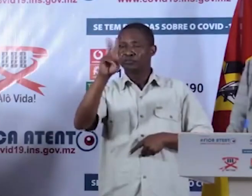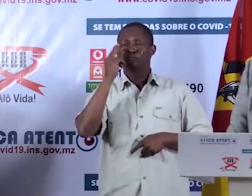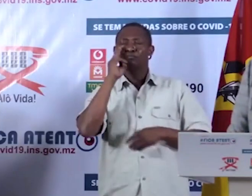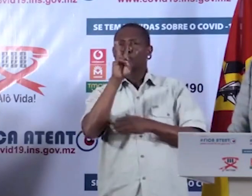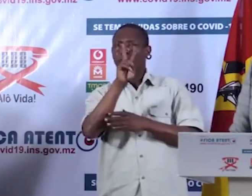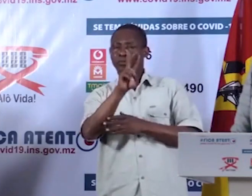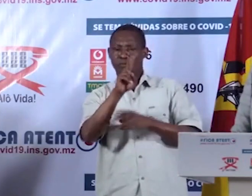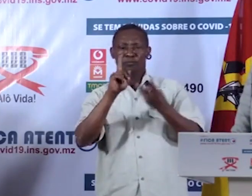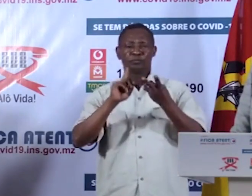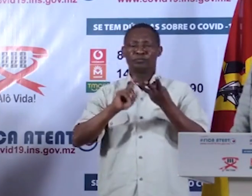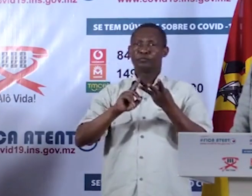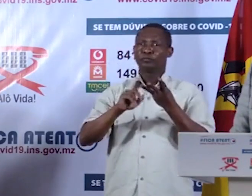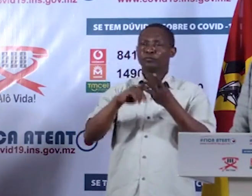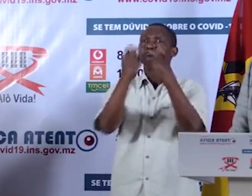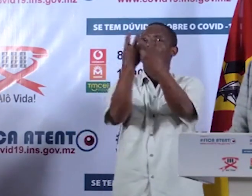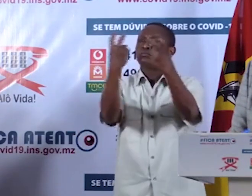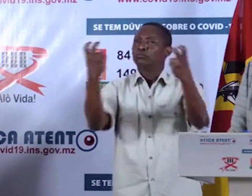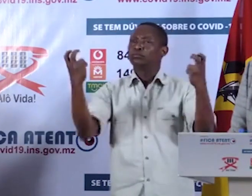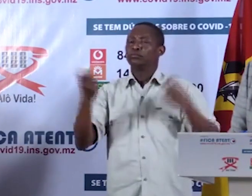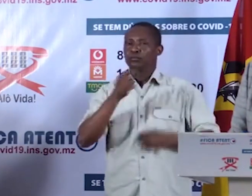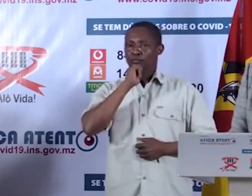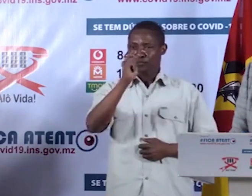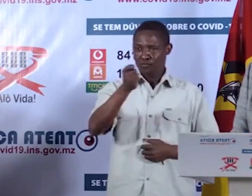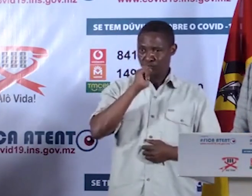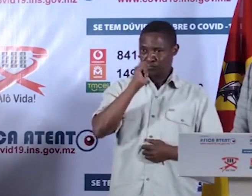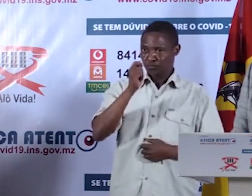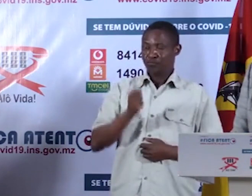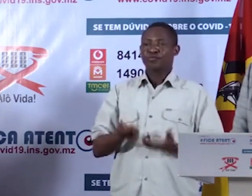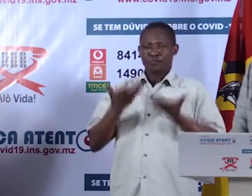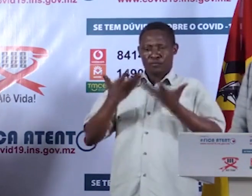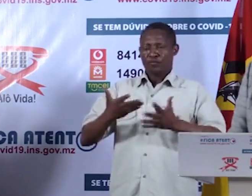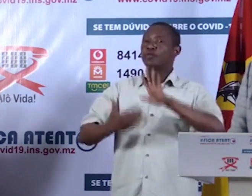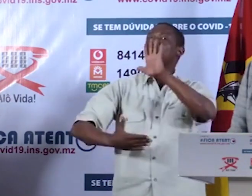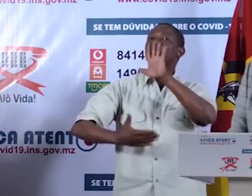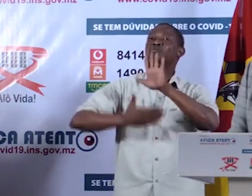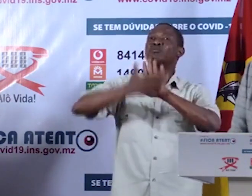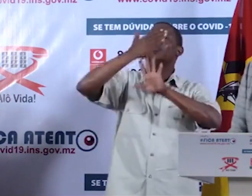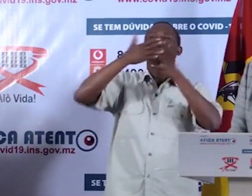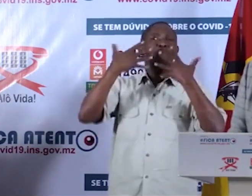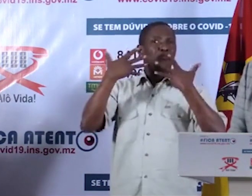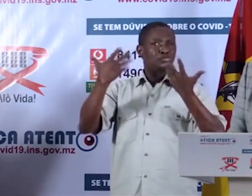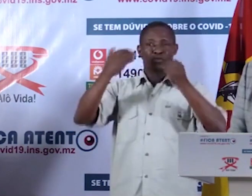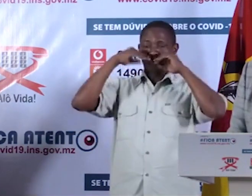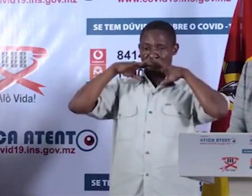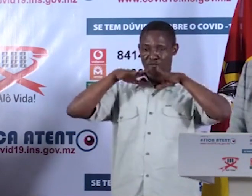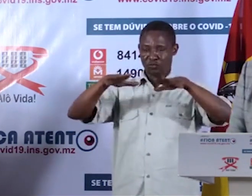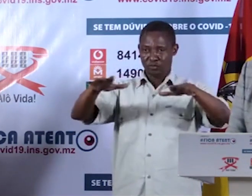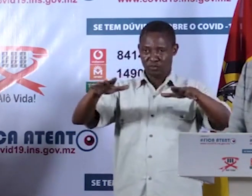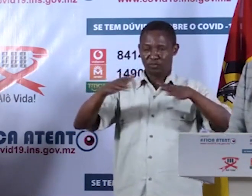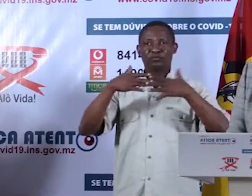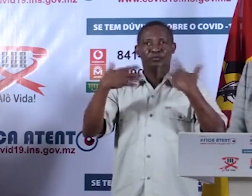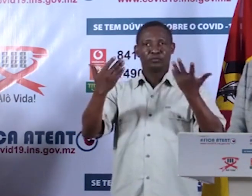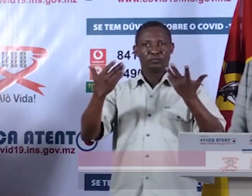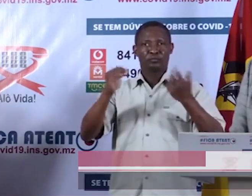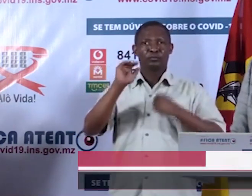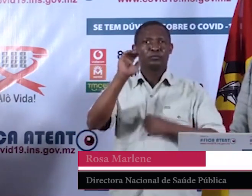Em nome do Ministério da Saúde, vamos iniciar a nossa comunicação de hoje, recordando uma vez mais que Moçambique